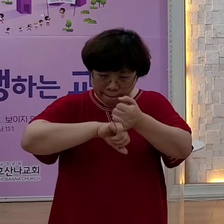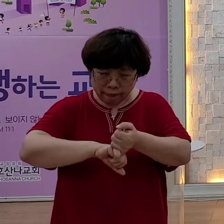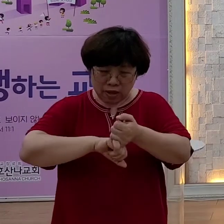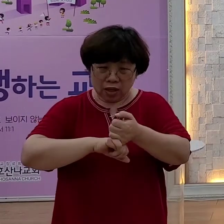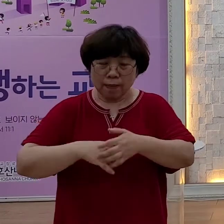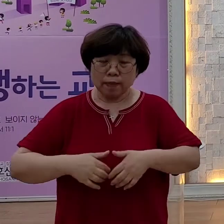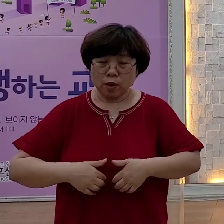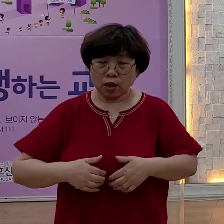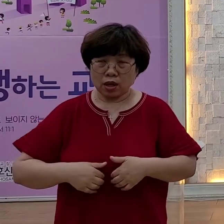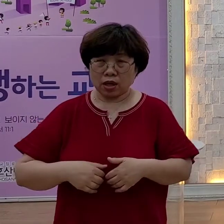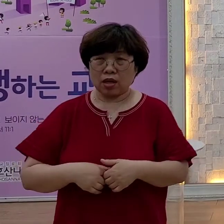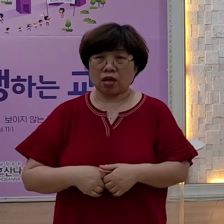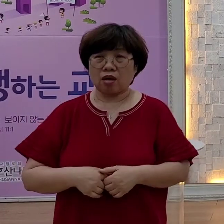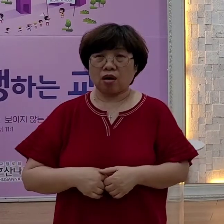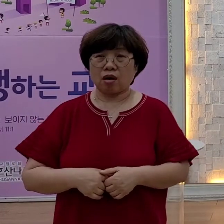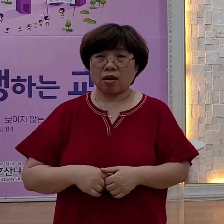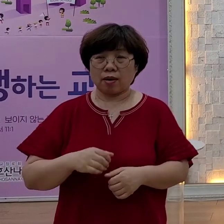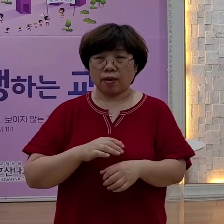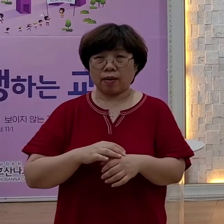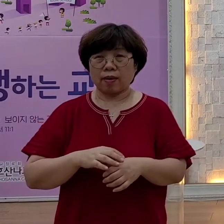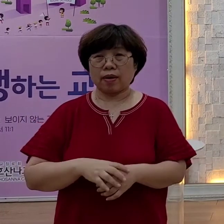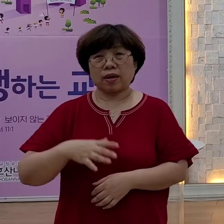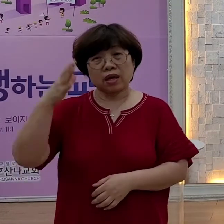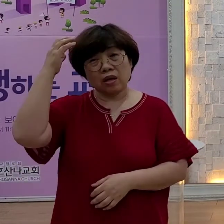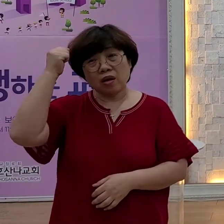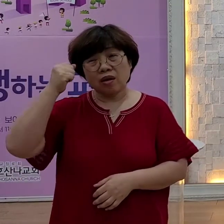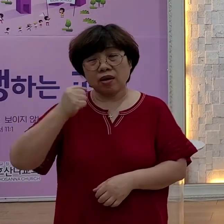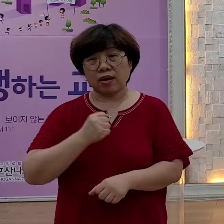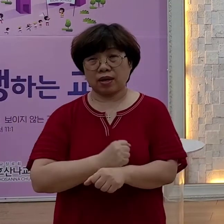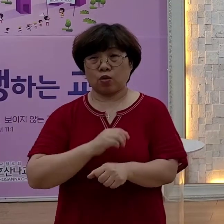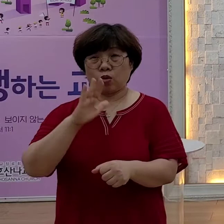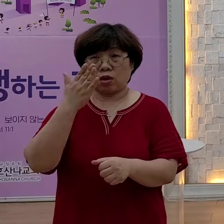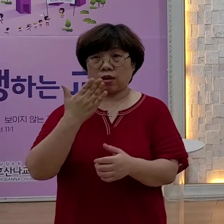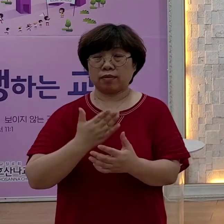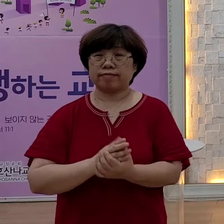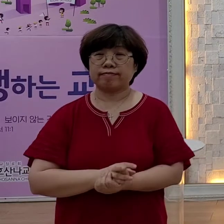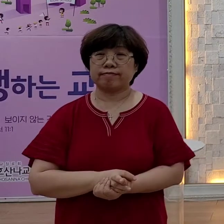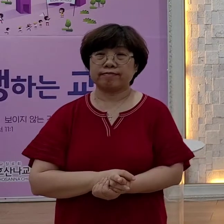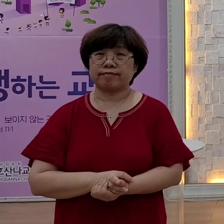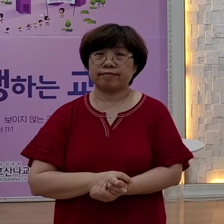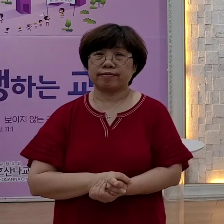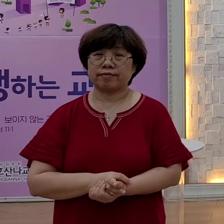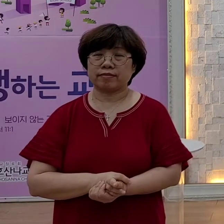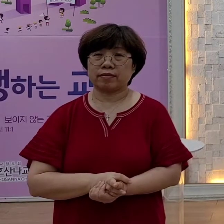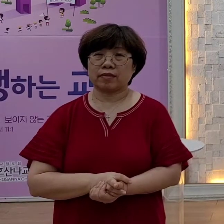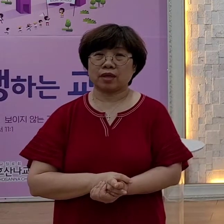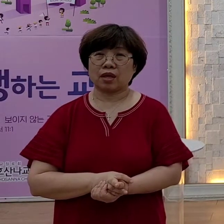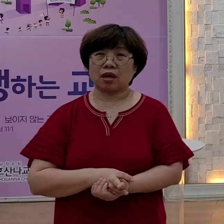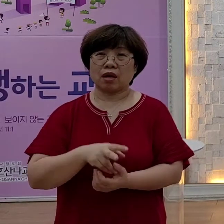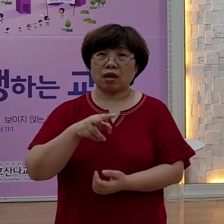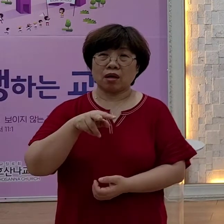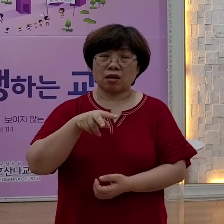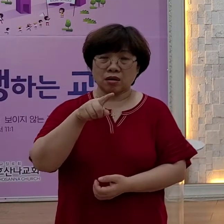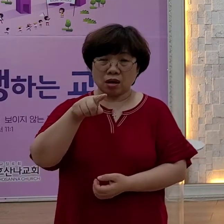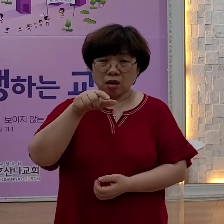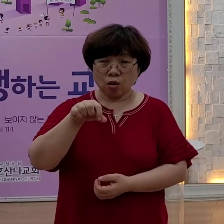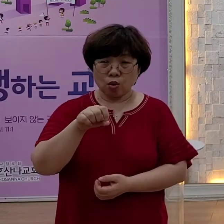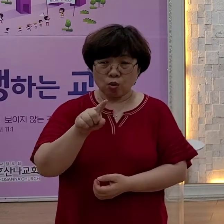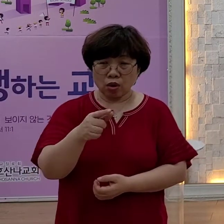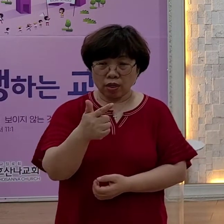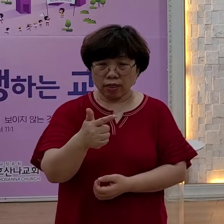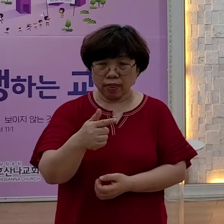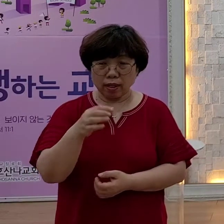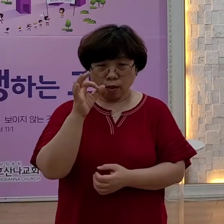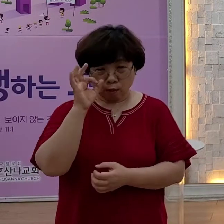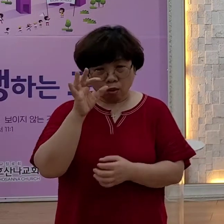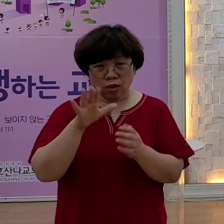이 원리를 우리가 꼭 기억해야 된다라는 것이죠. 자, 저는 이 서원을 보면서 이렇게 끝까지 이